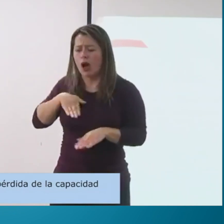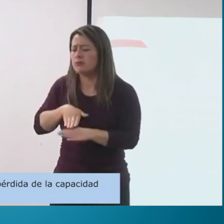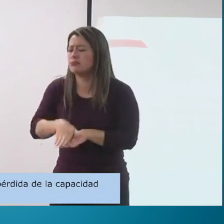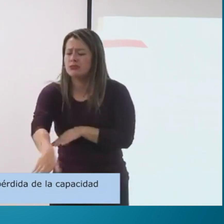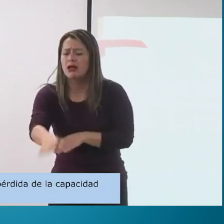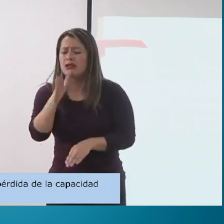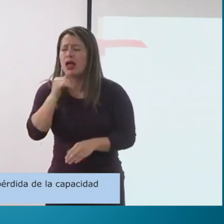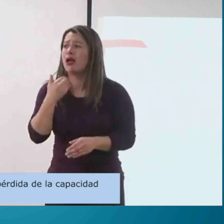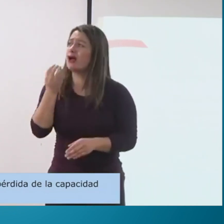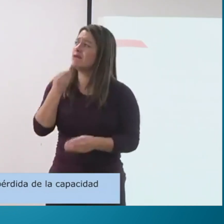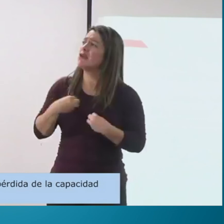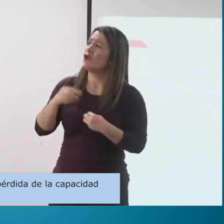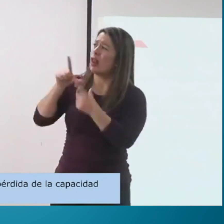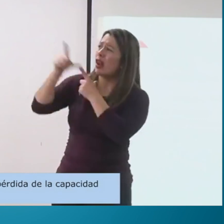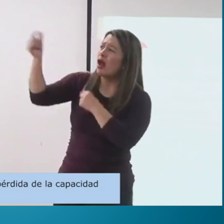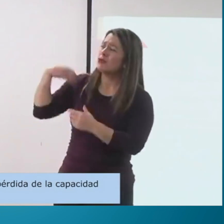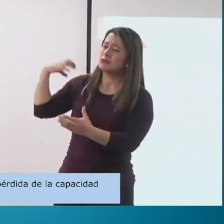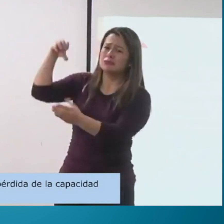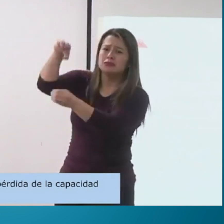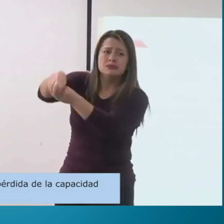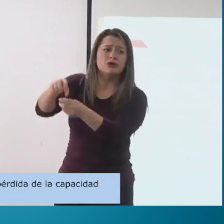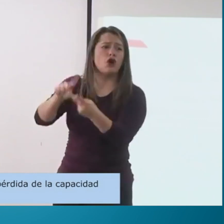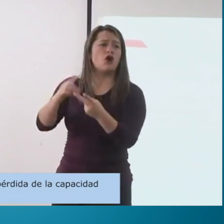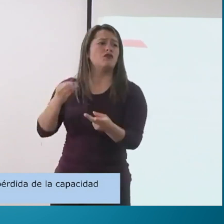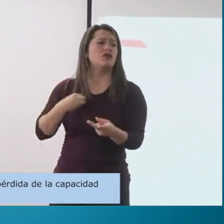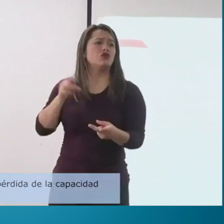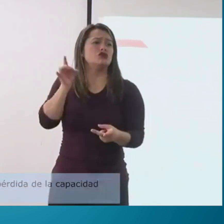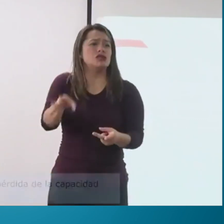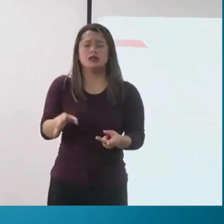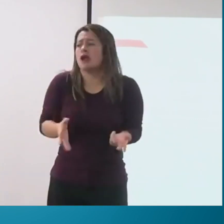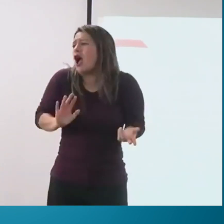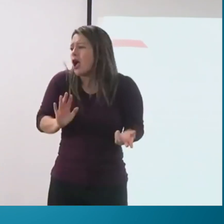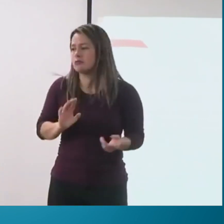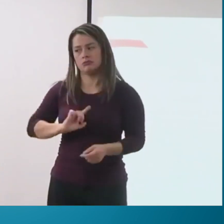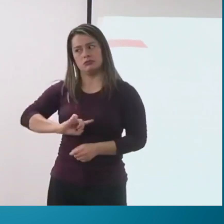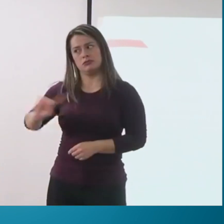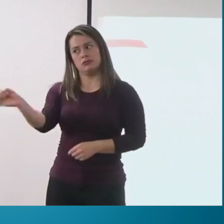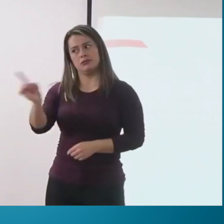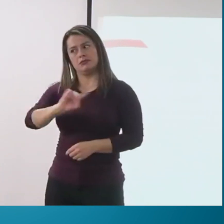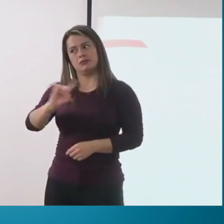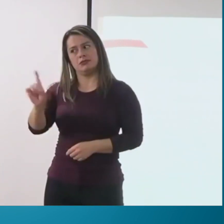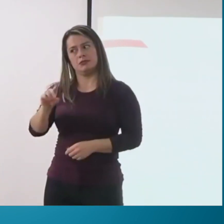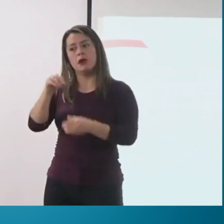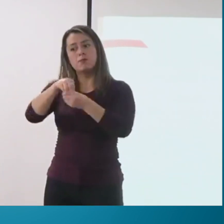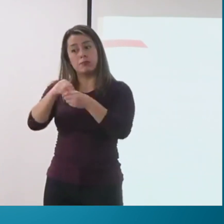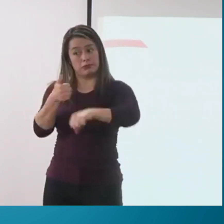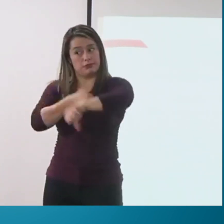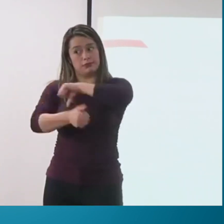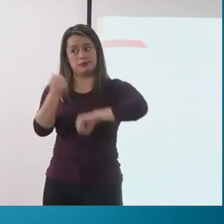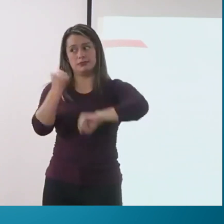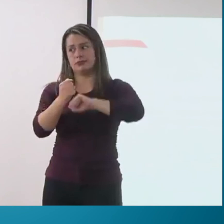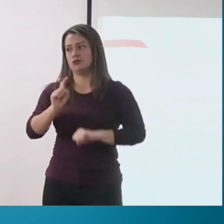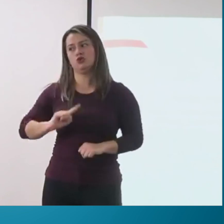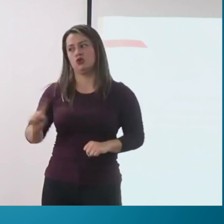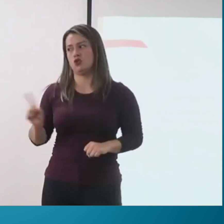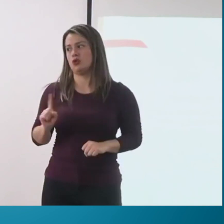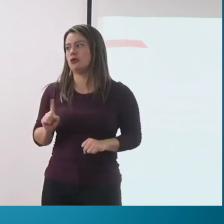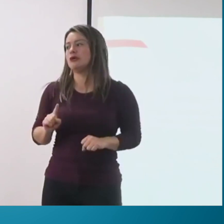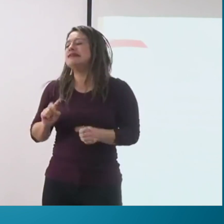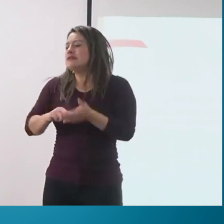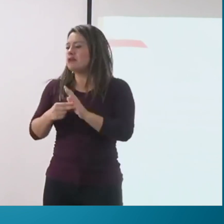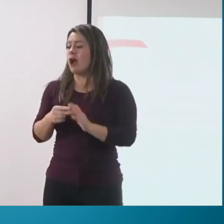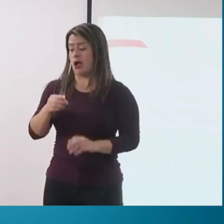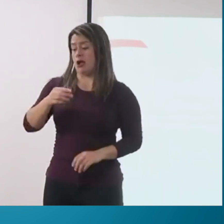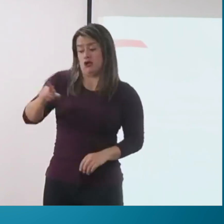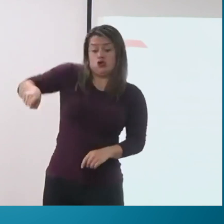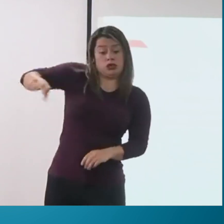que vivo en Ciudad Bolívar, que vivo en Chía. Eso es importante, pero no quedó incluido para compensar en dinero. No porque no sea necesario, sino